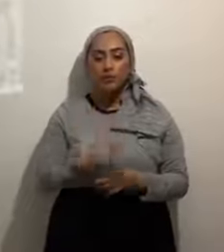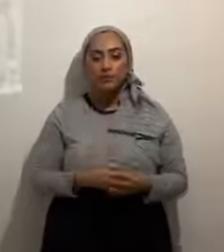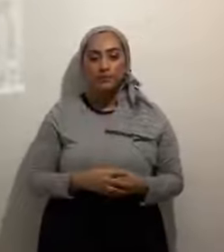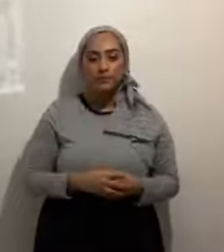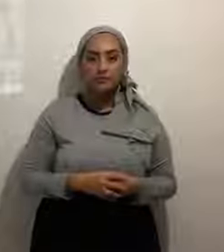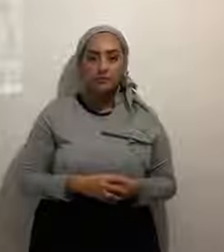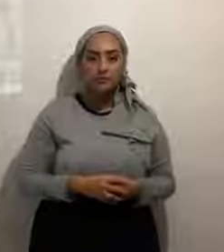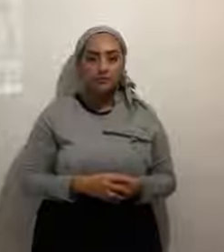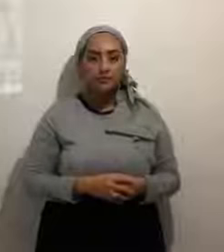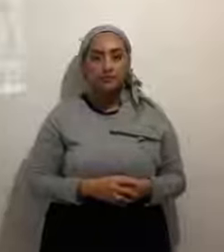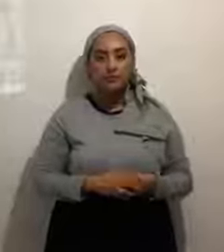¿Sí?